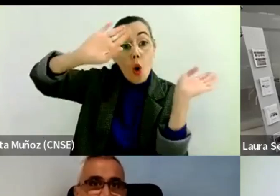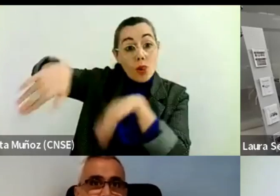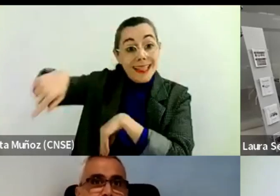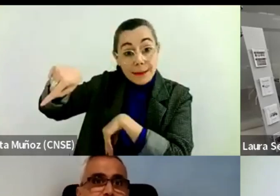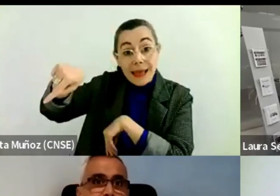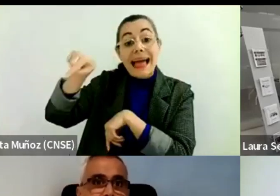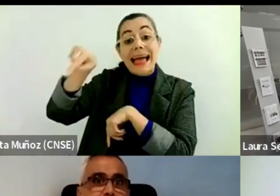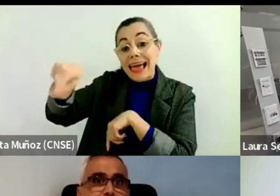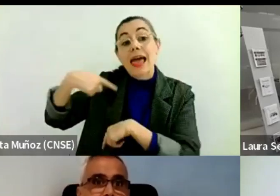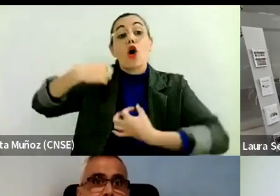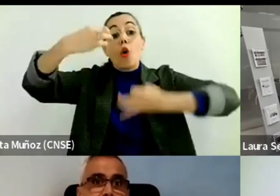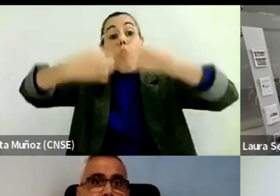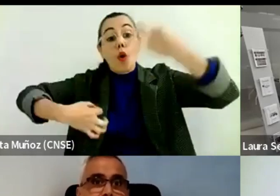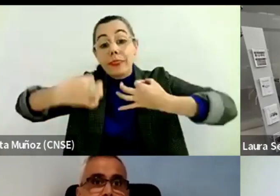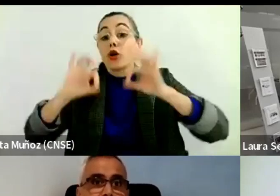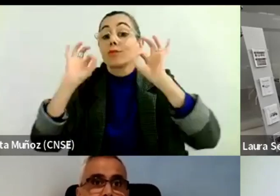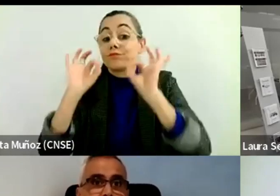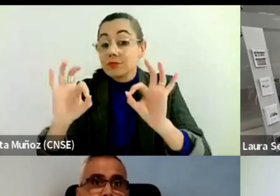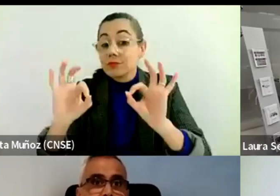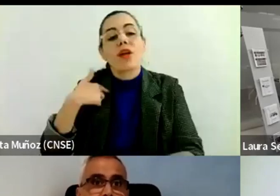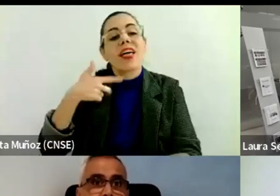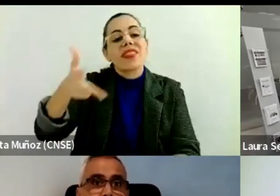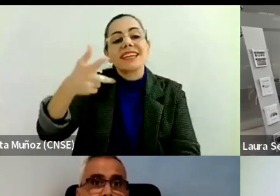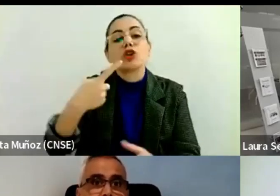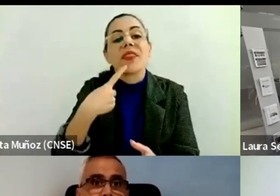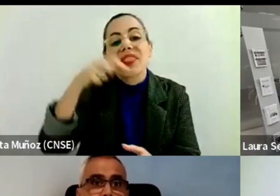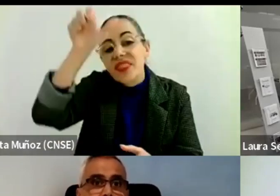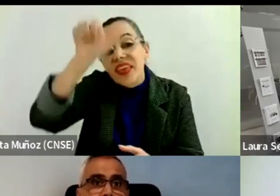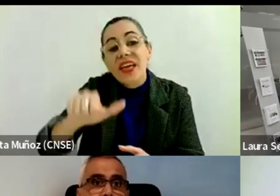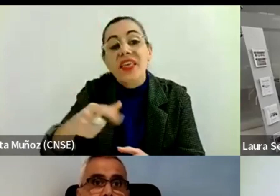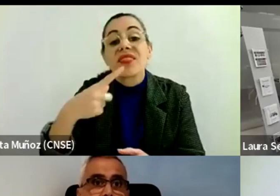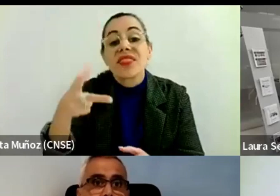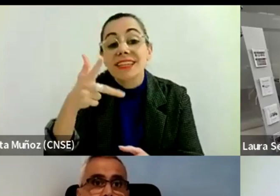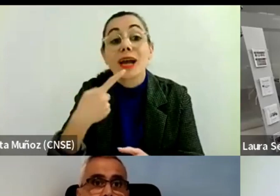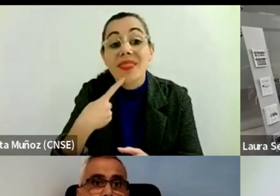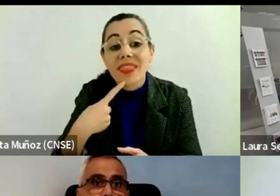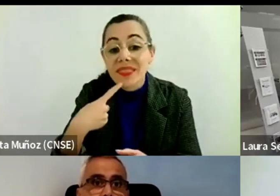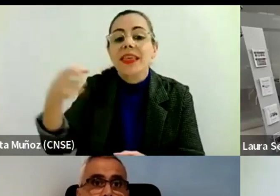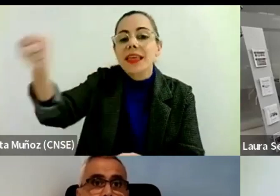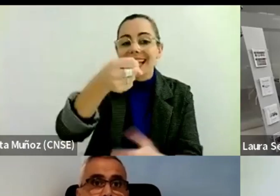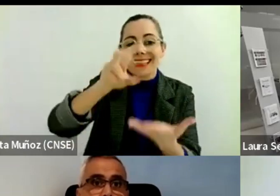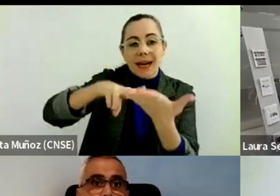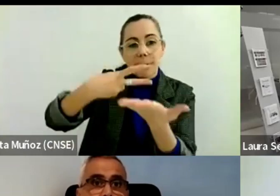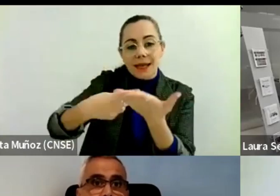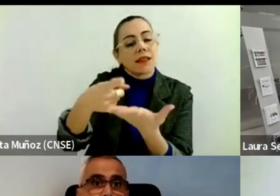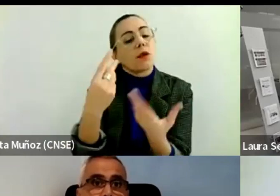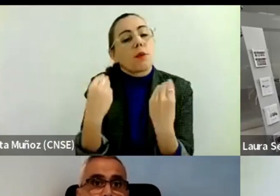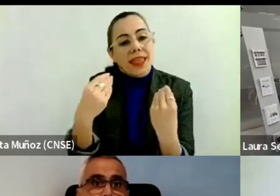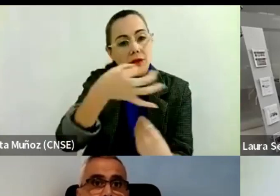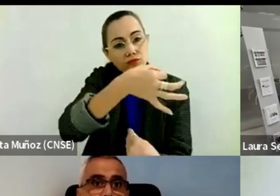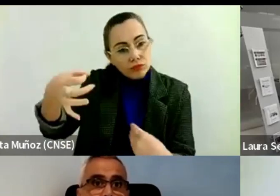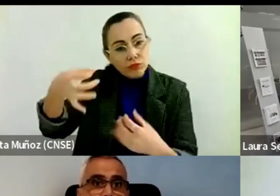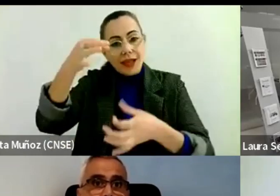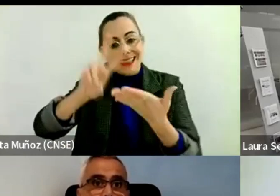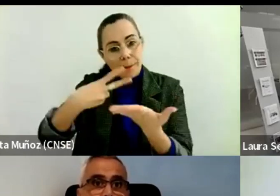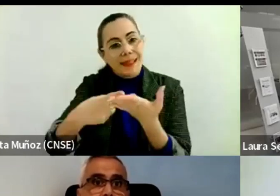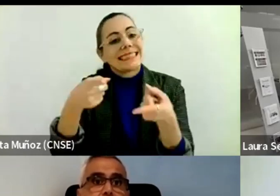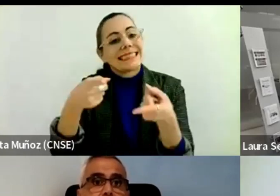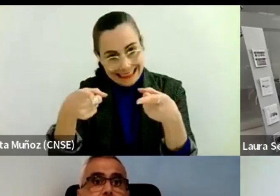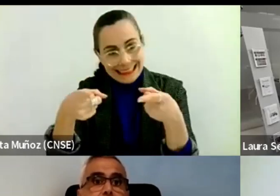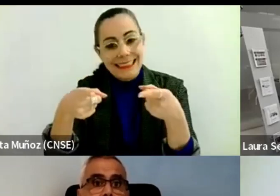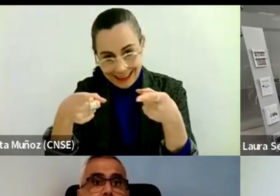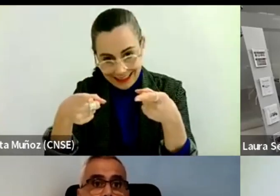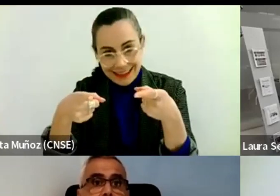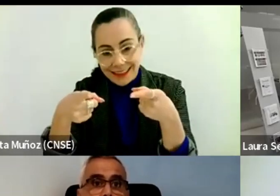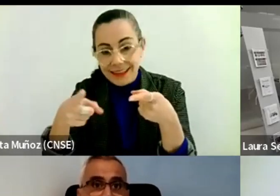acuerdo? Juicio es lo último de todos estos pasos. Tú antes decías, tienes derecho a